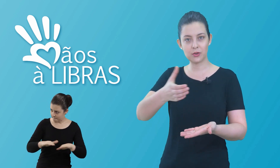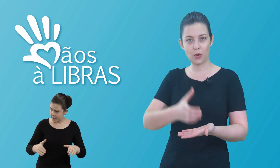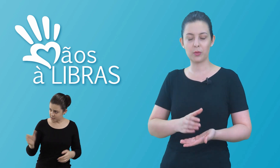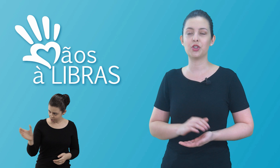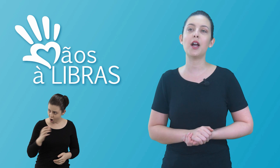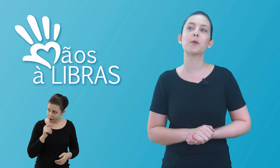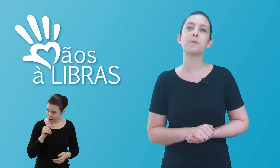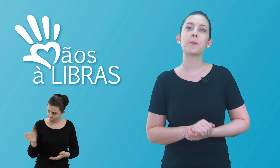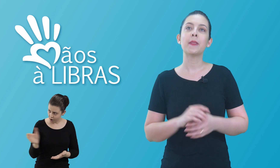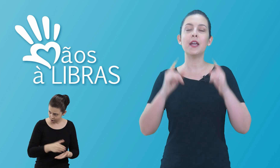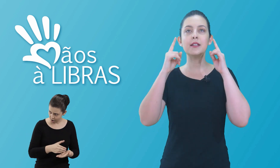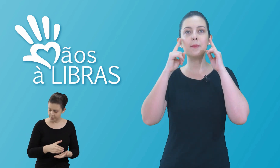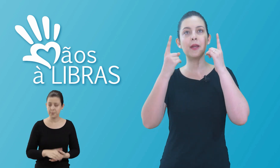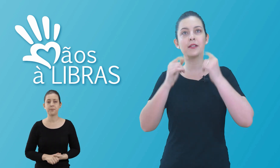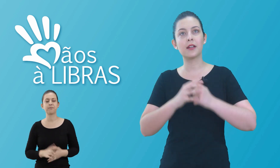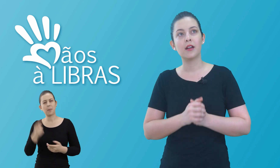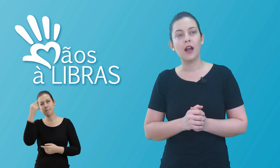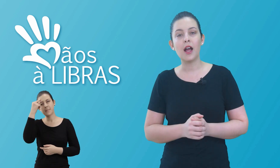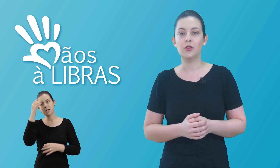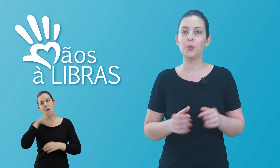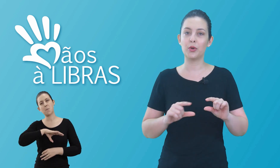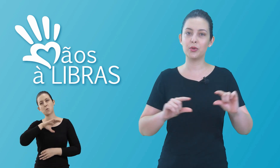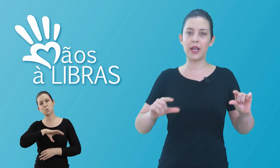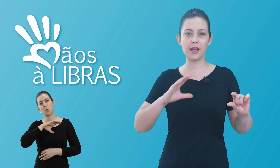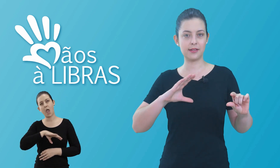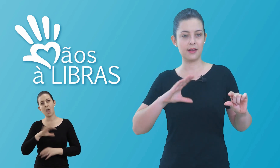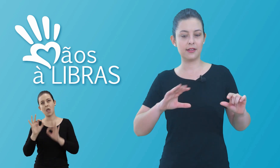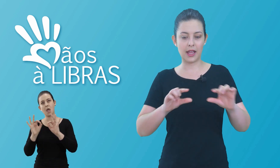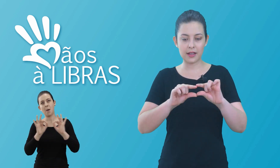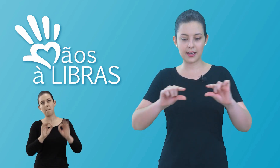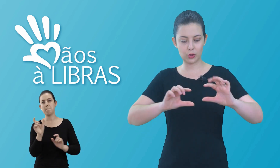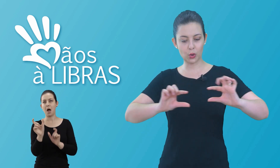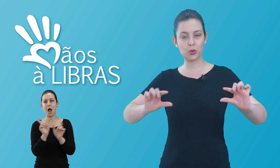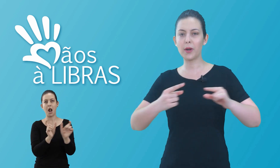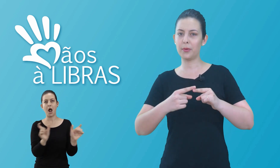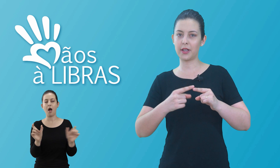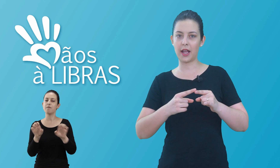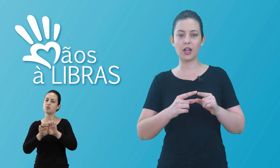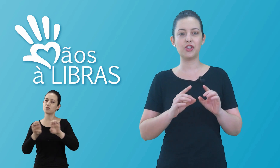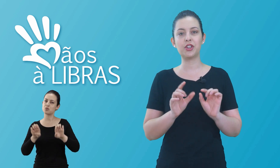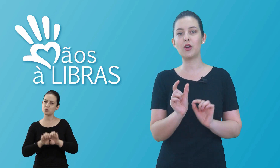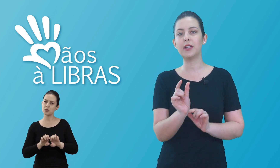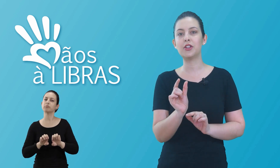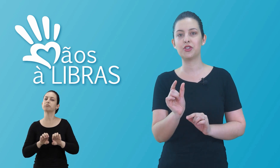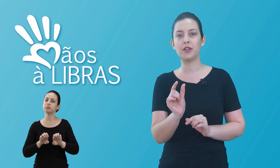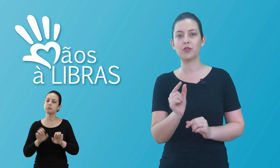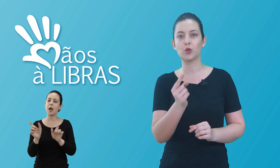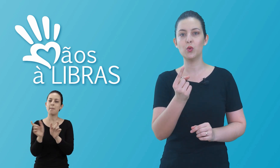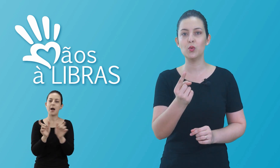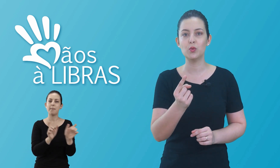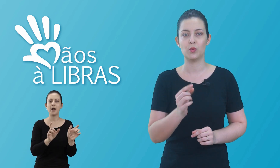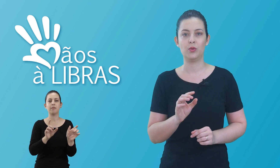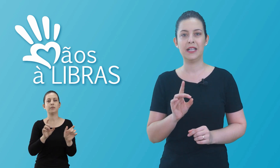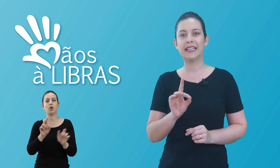me traz um copo de água. E aí você pensa, no português tem essa estrutura, por quê? A gente tem